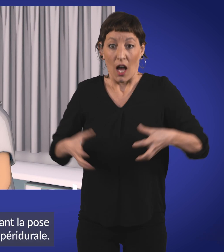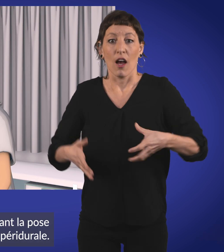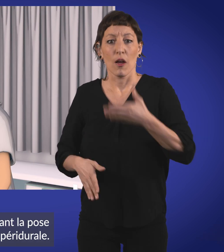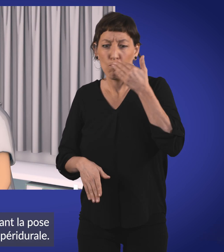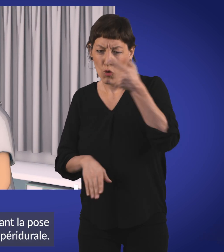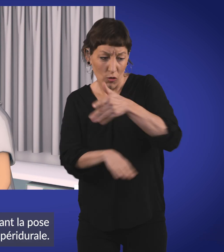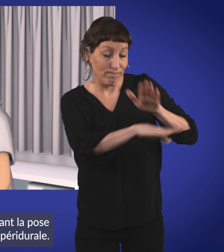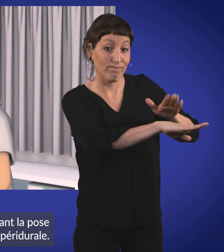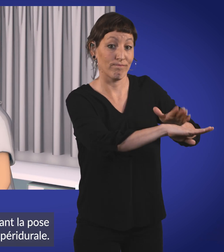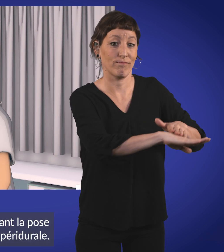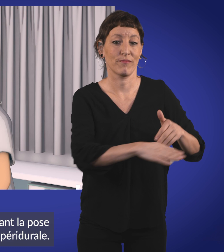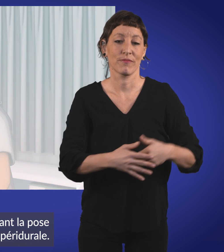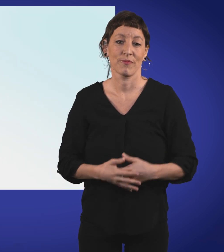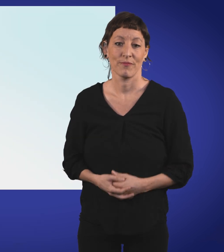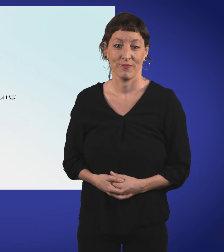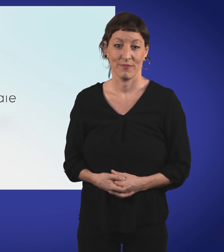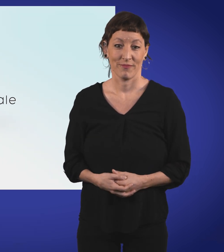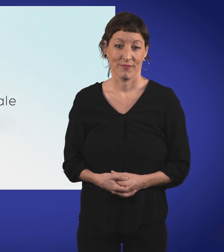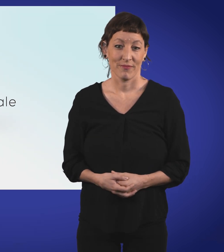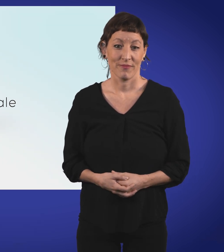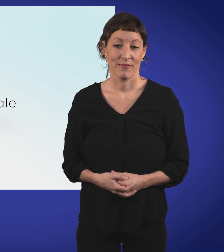contraction pendant la pose de la péridurale.